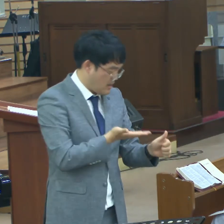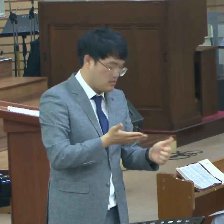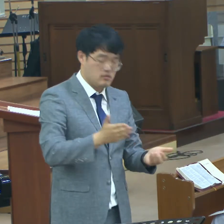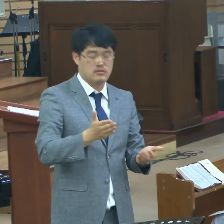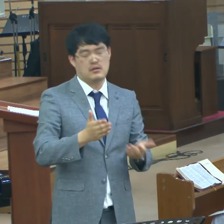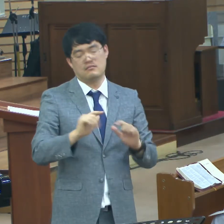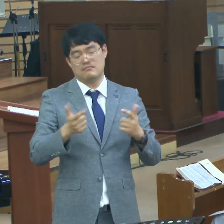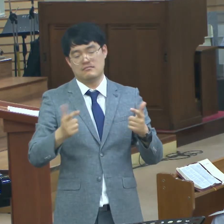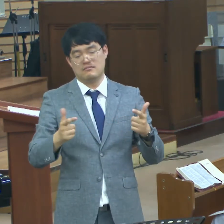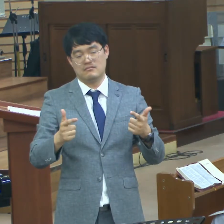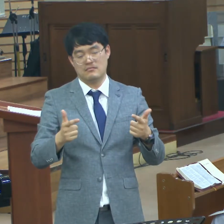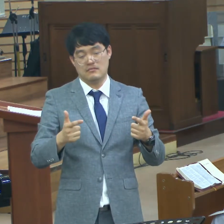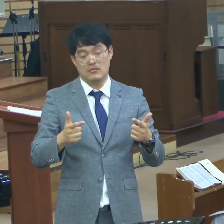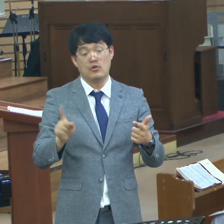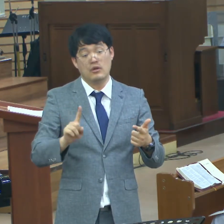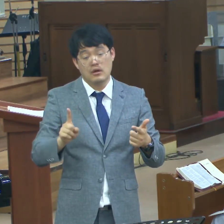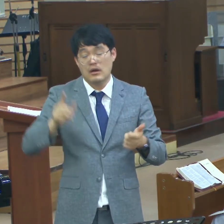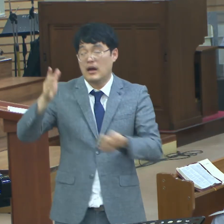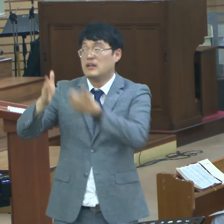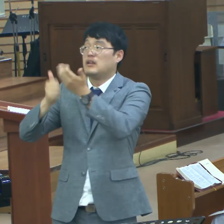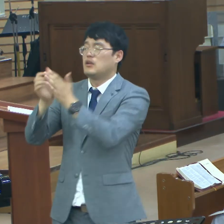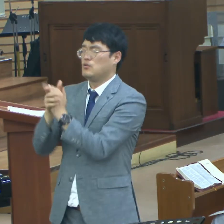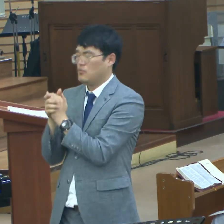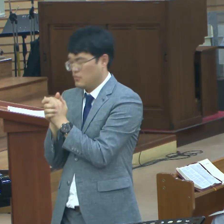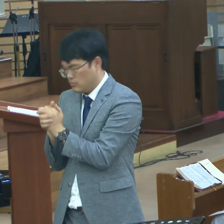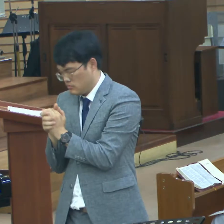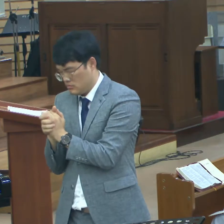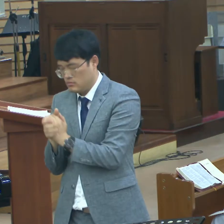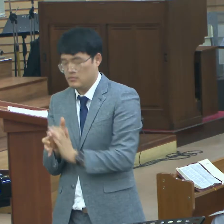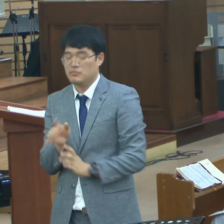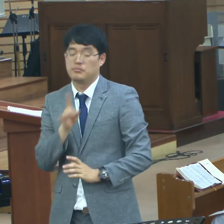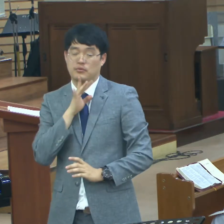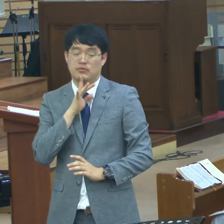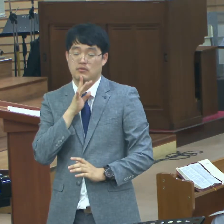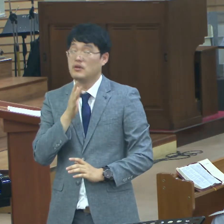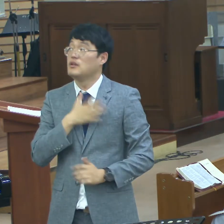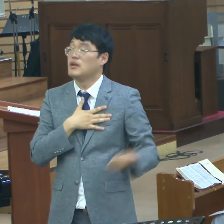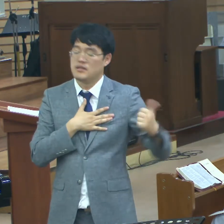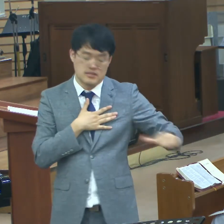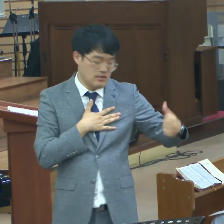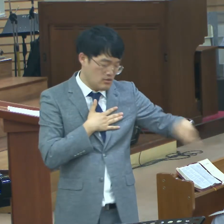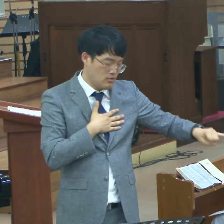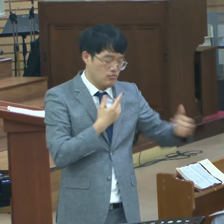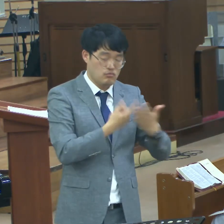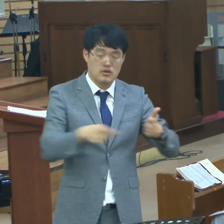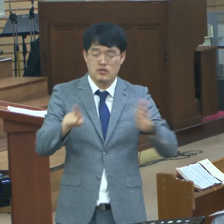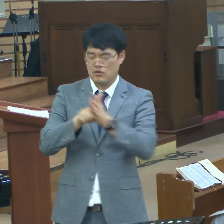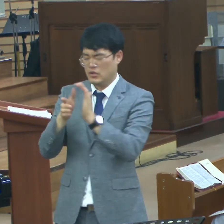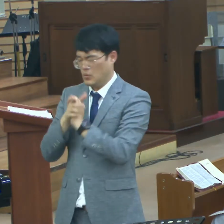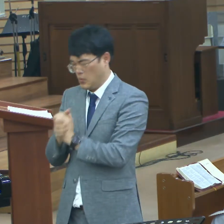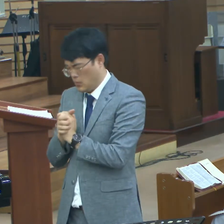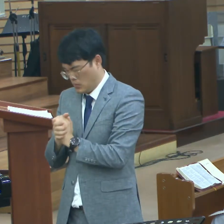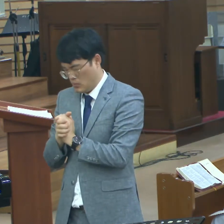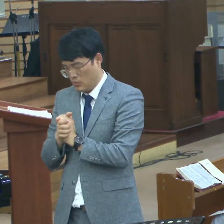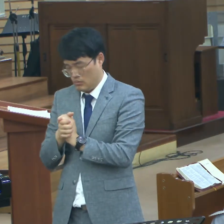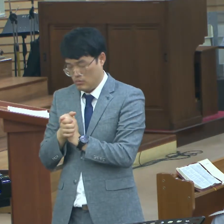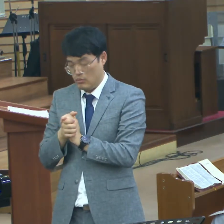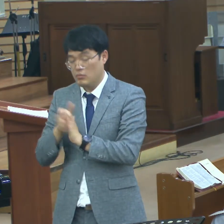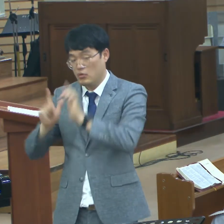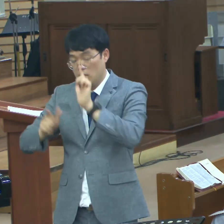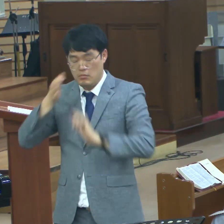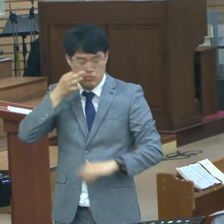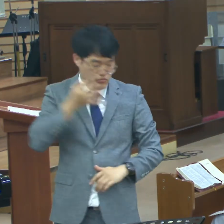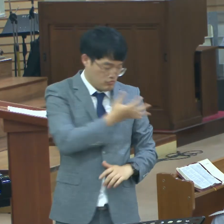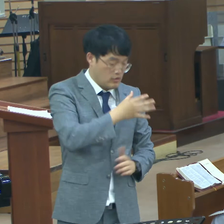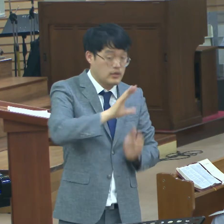하면 하나님 앞에 기도하는 거. 자녀들을 위해 기도하는 거. 하나님 앞에 기도할